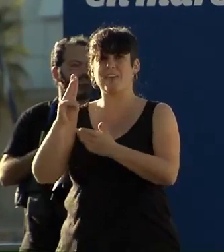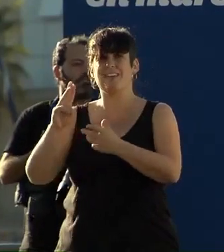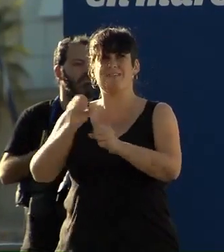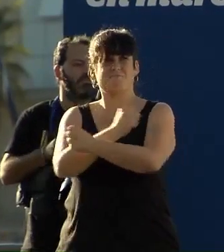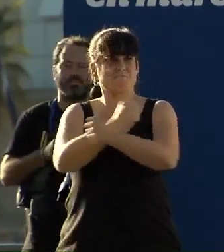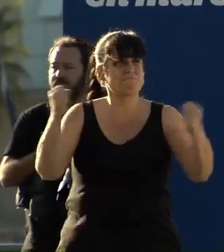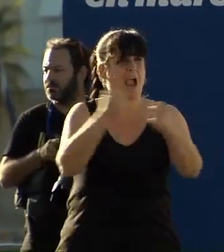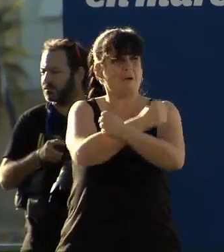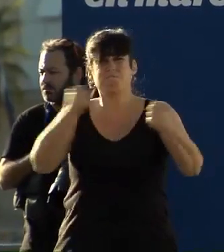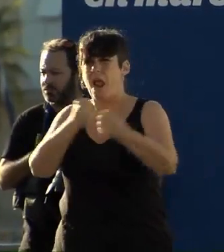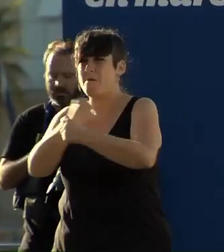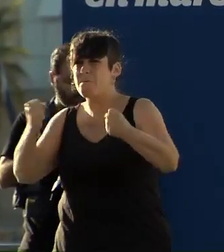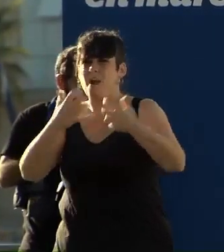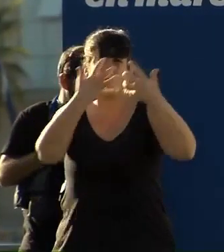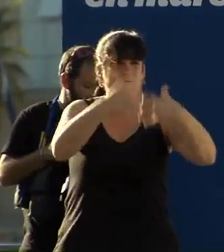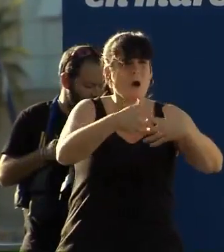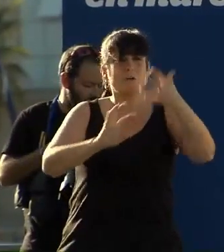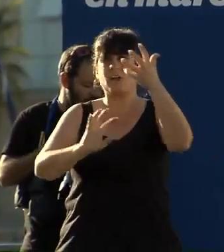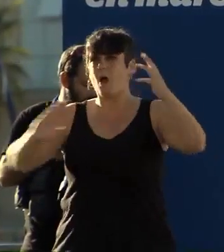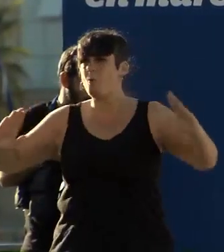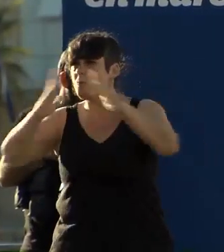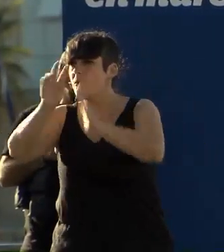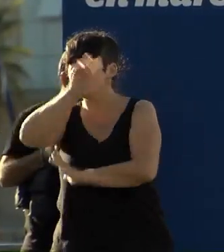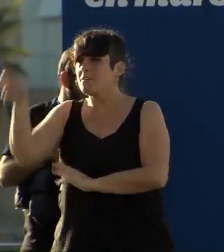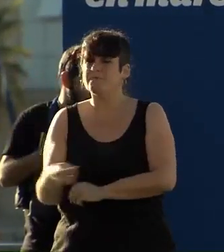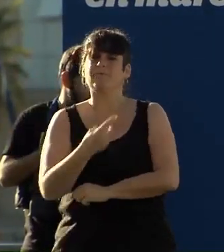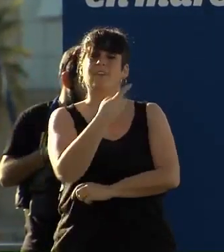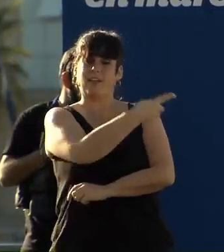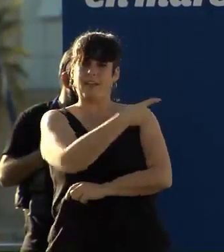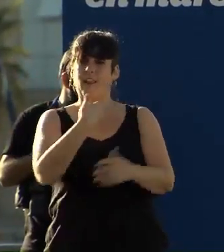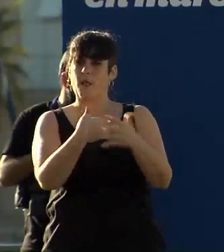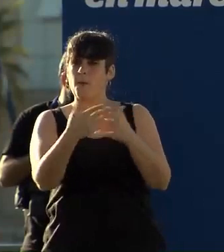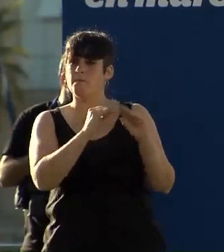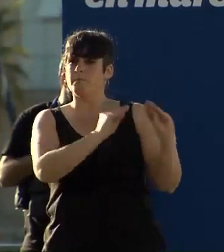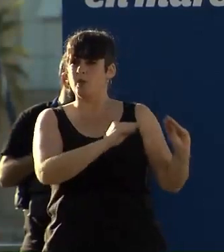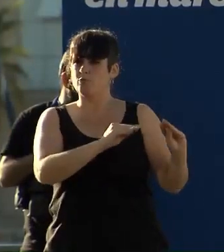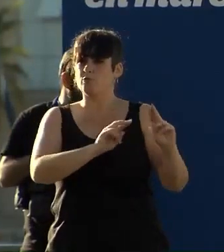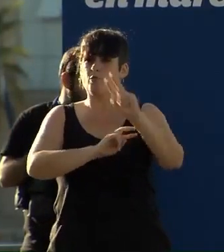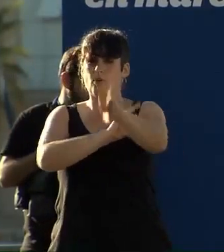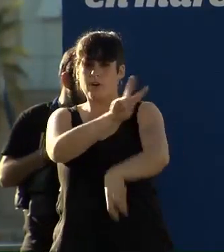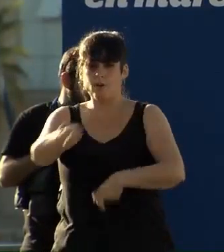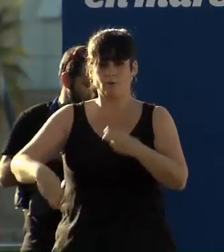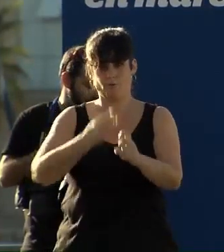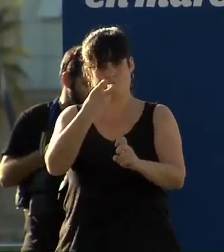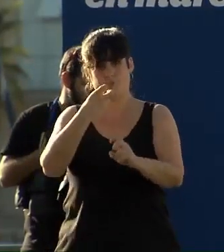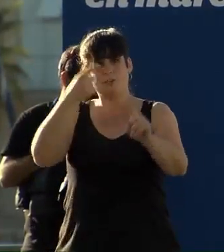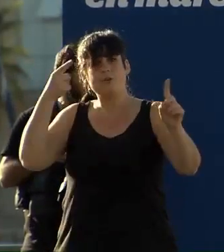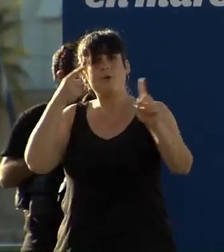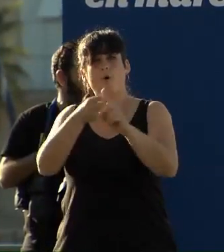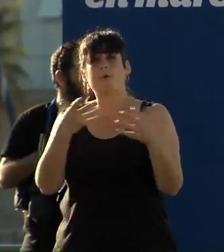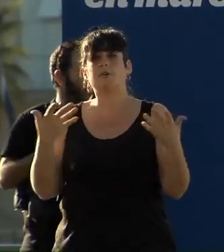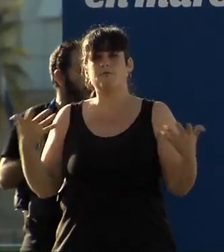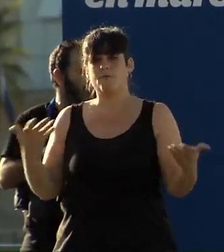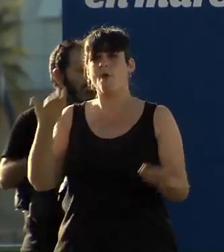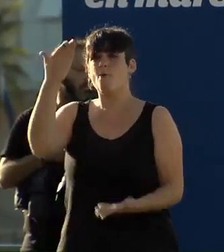todas as fábricas, de bombardeos na costeira, e a reconstituir aquilo que é fundamental para que sexa efectiva